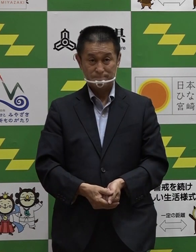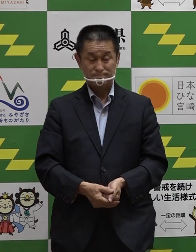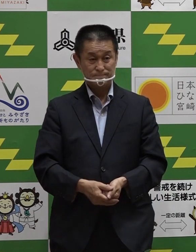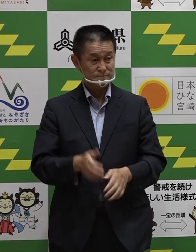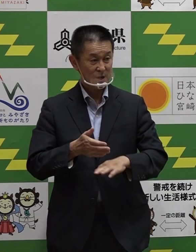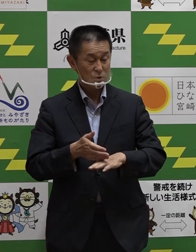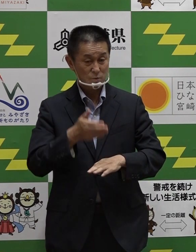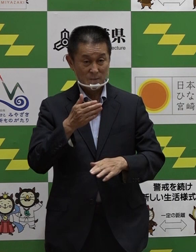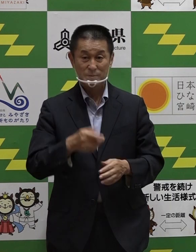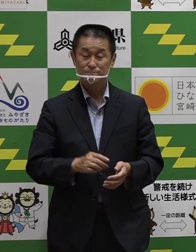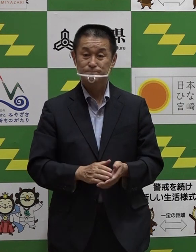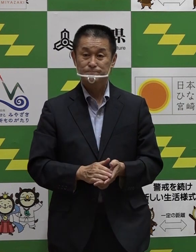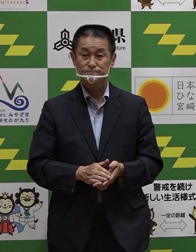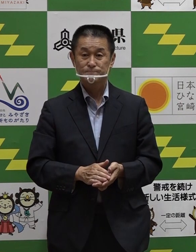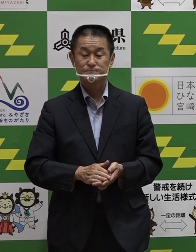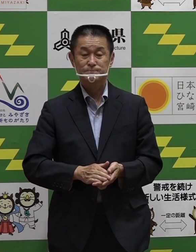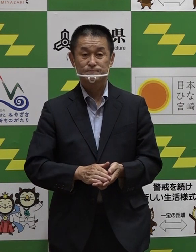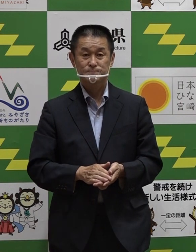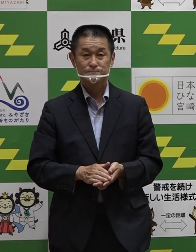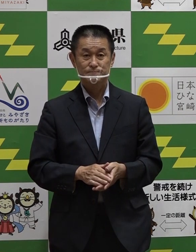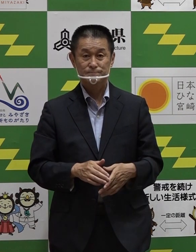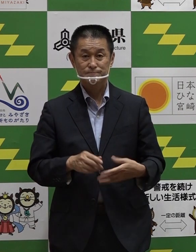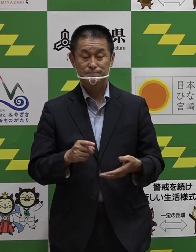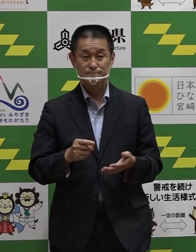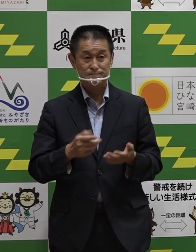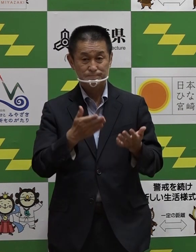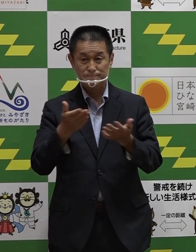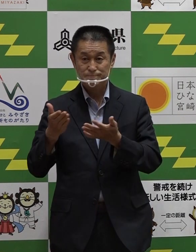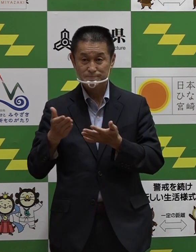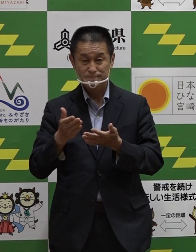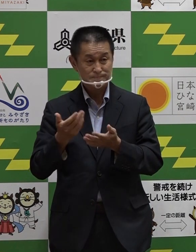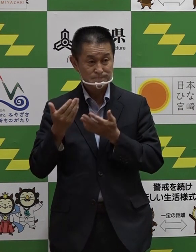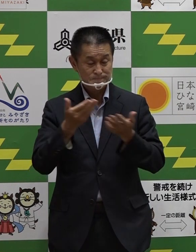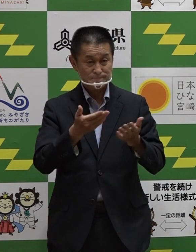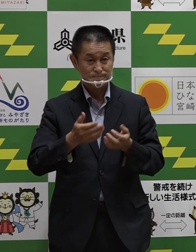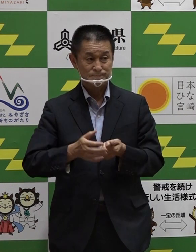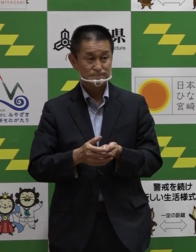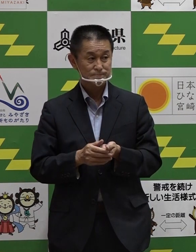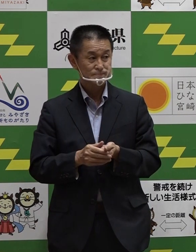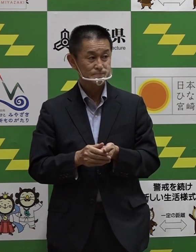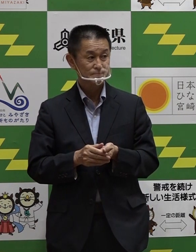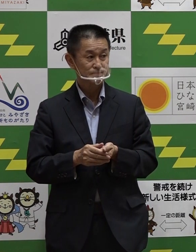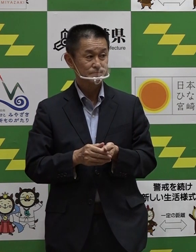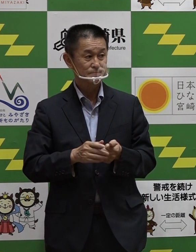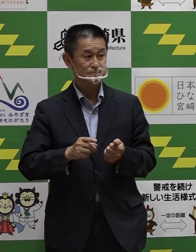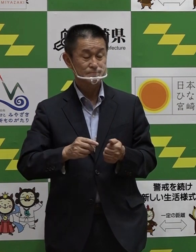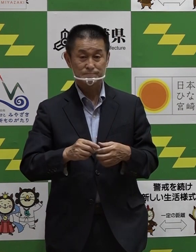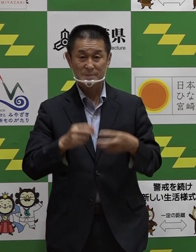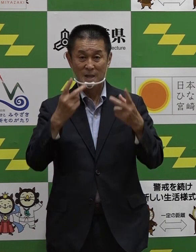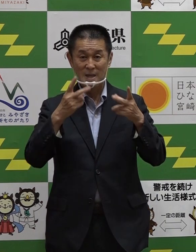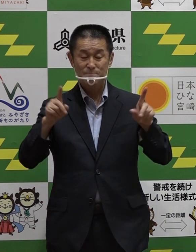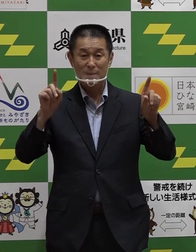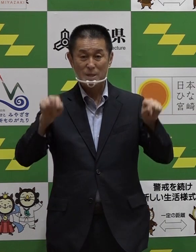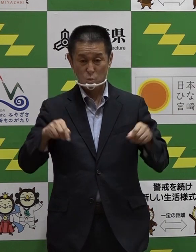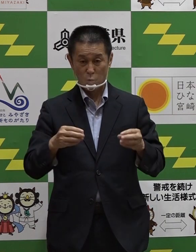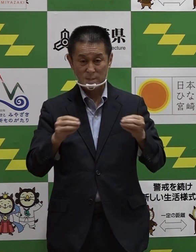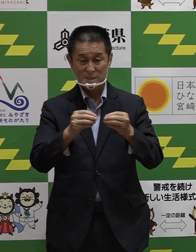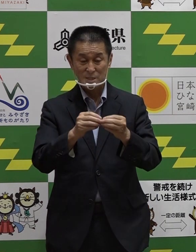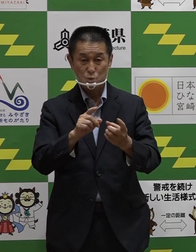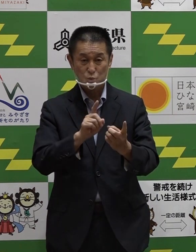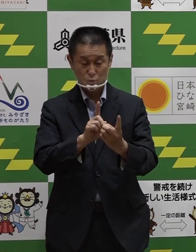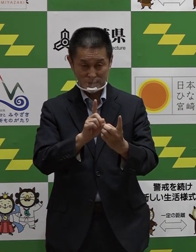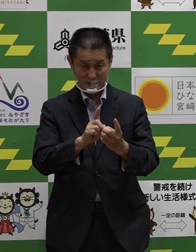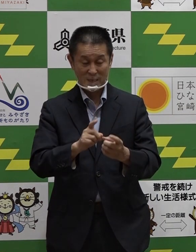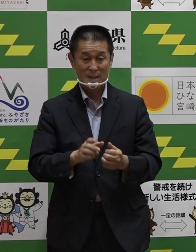ありがとうございます。幹事社からまずイベントに関してなんですが、